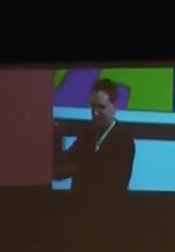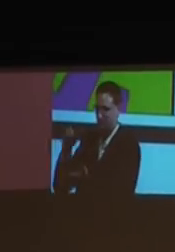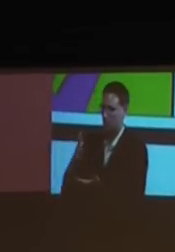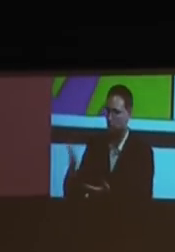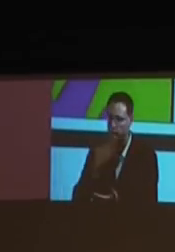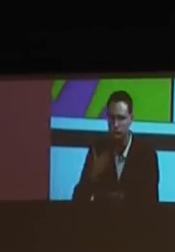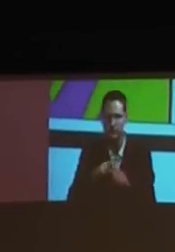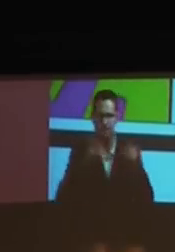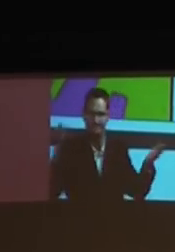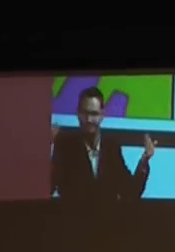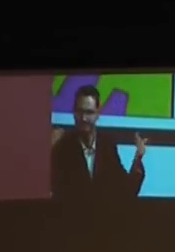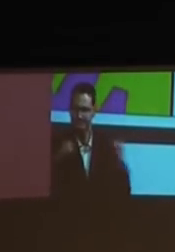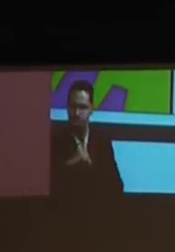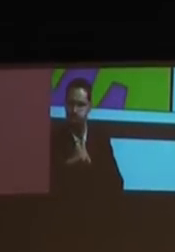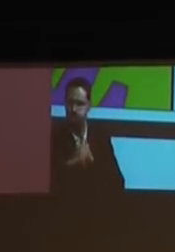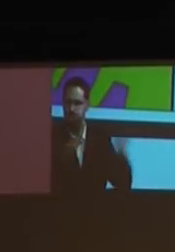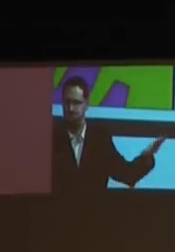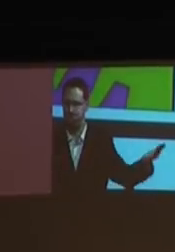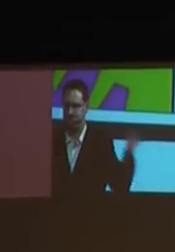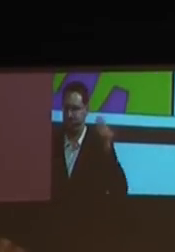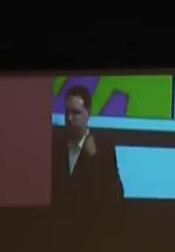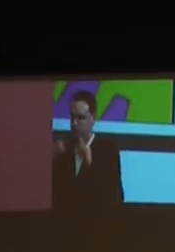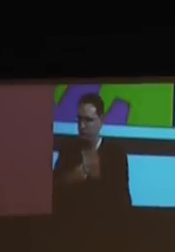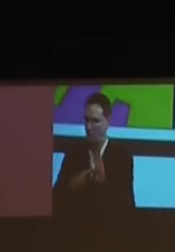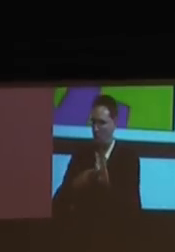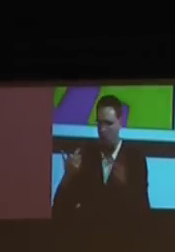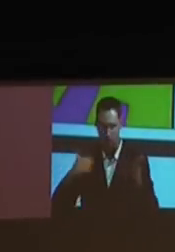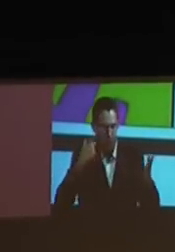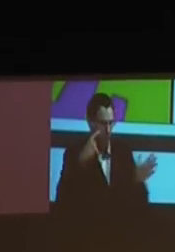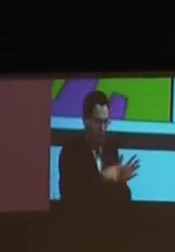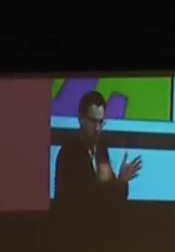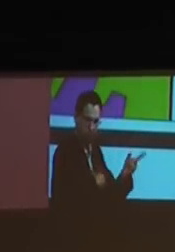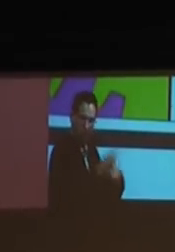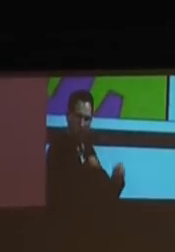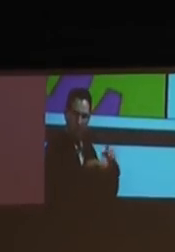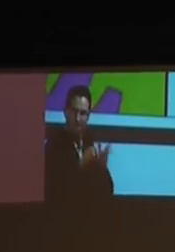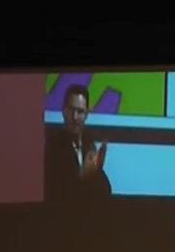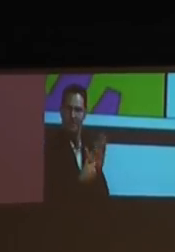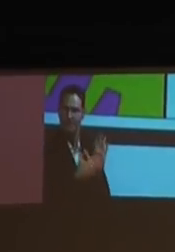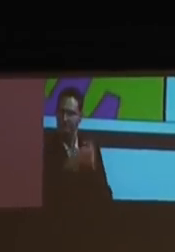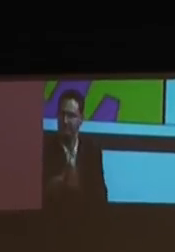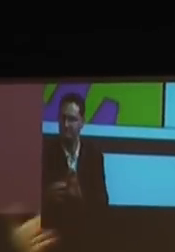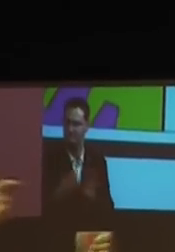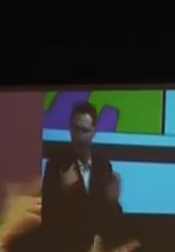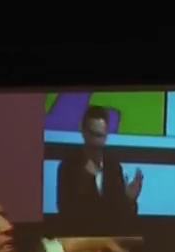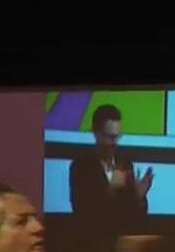Wir müssen uns anfangen, noch viel, viel besser zu verkaufen, als wir das in der Vergangenheit getan haben. Wir müssen anfangen,